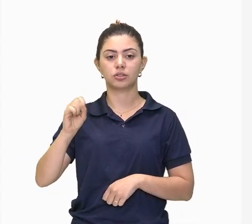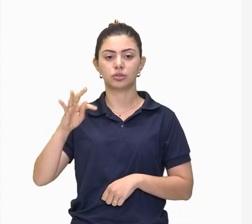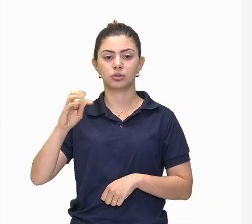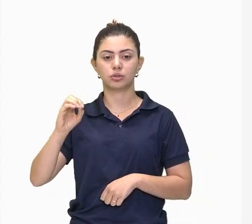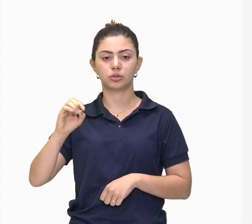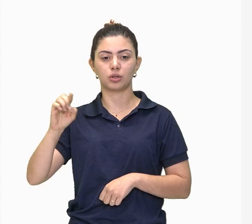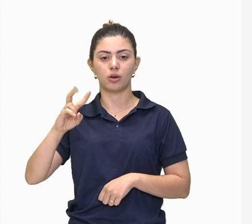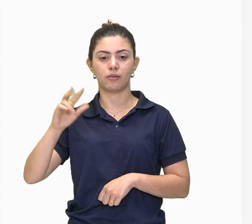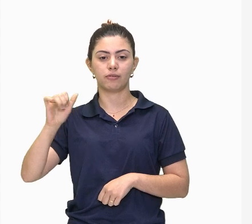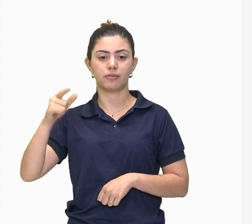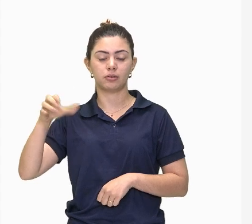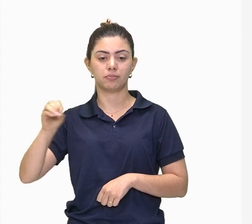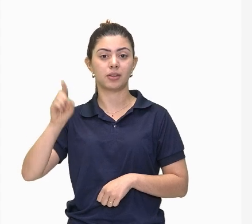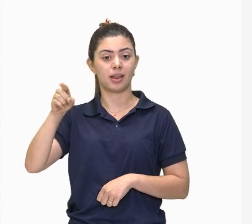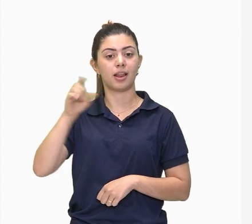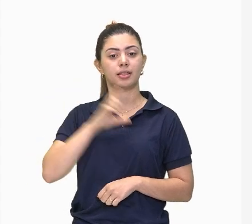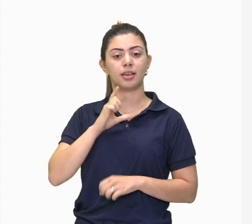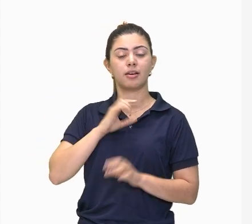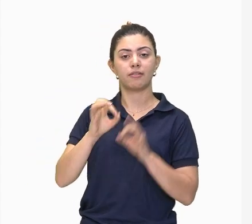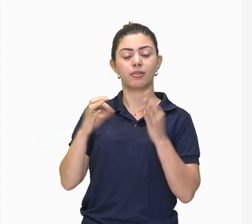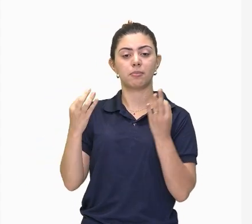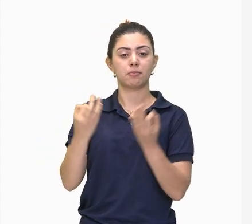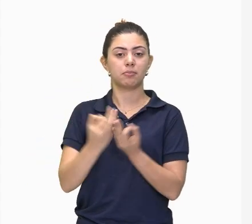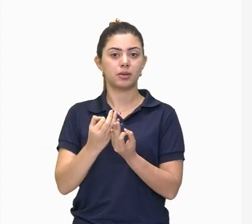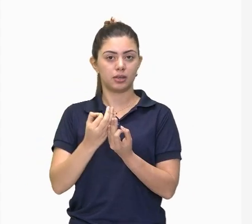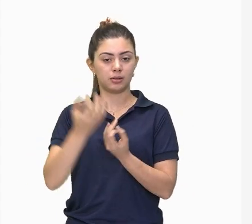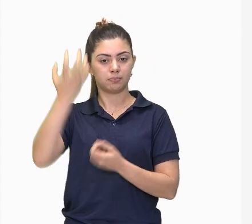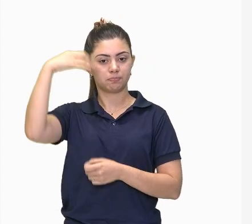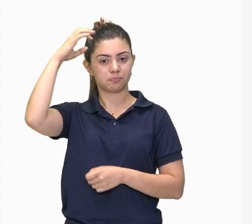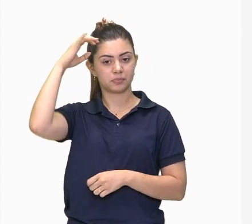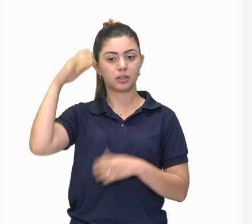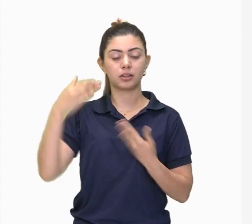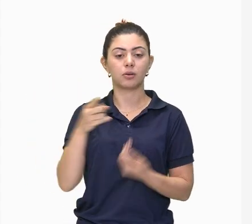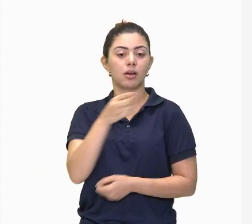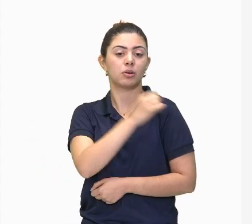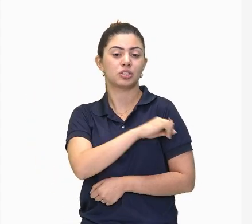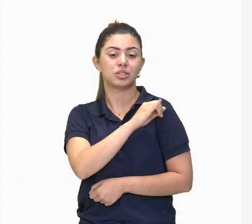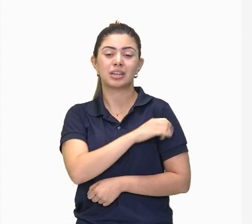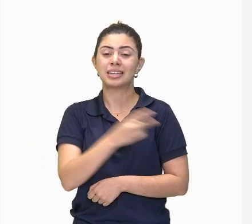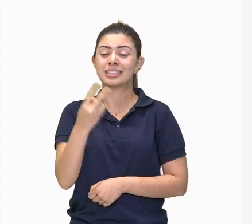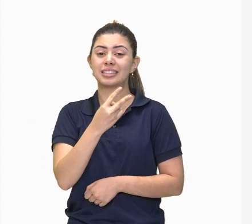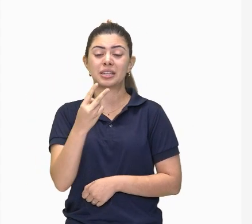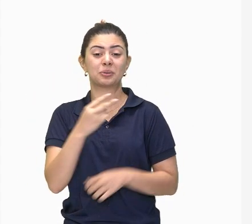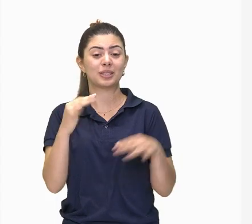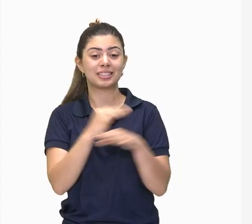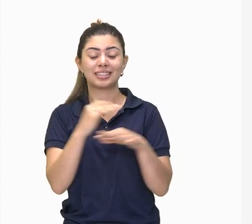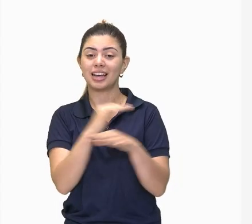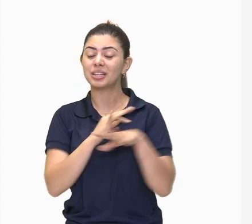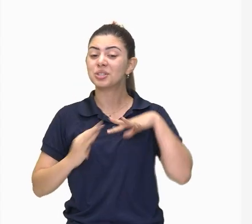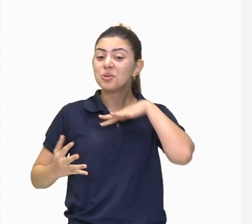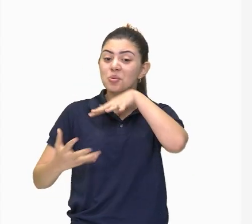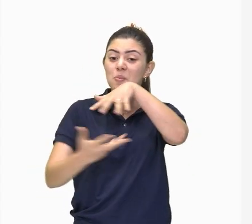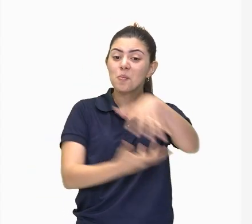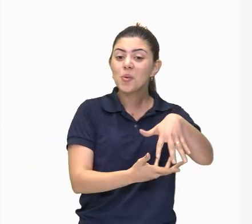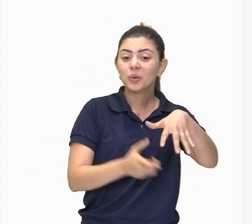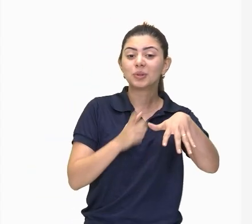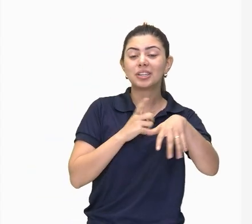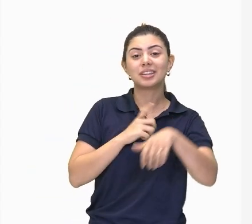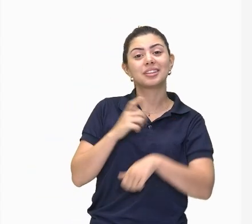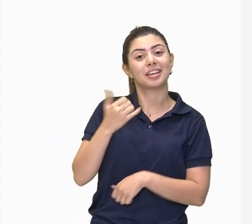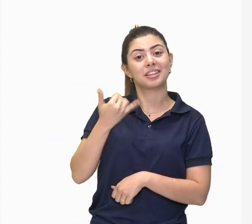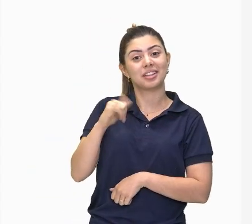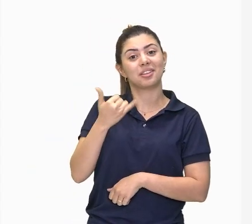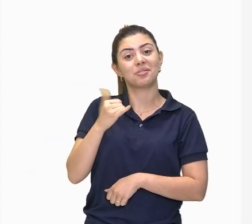imperial. Dessa forma, o Rio de Janeiro foi a segunda cidade no mundo a ter uma linha telefônica depois de